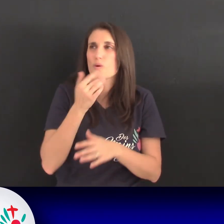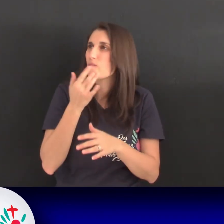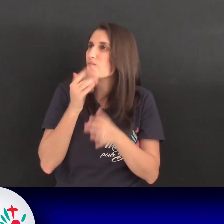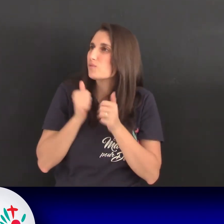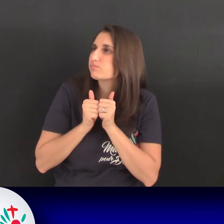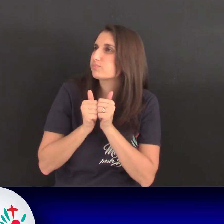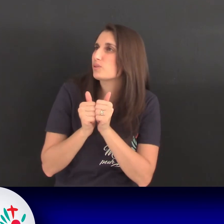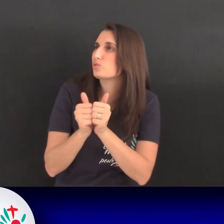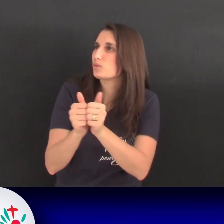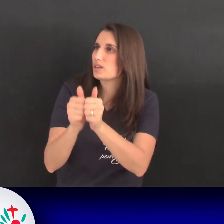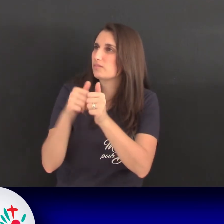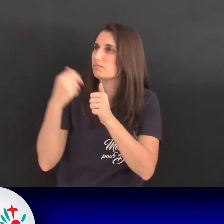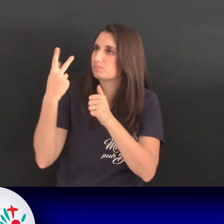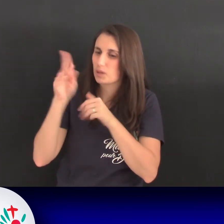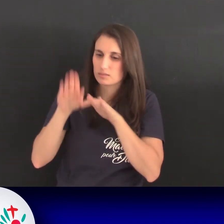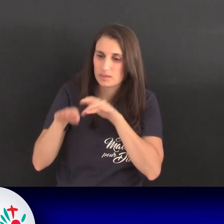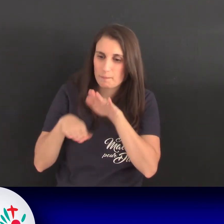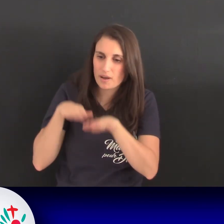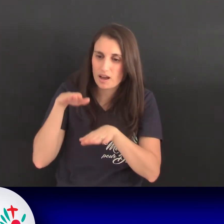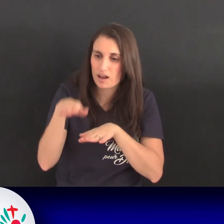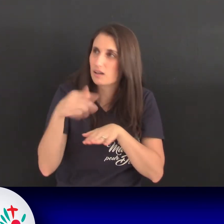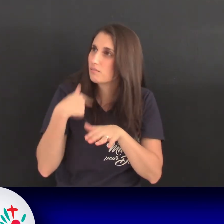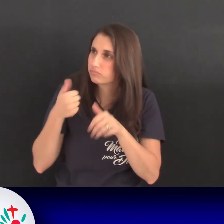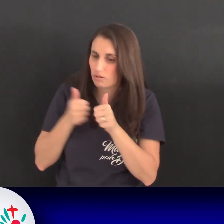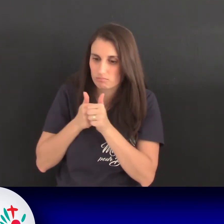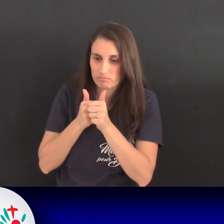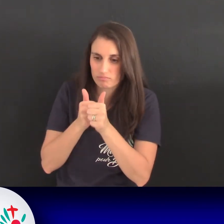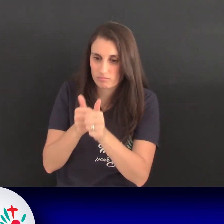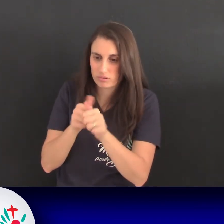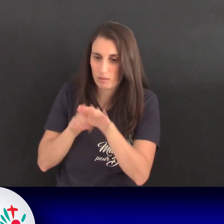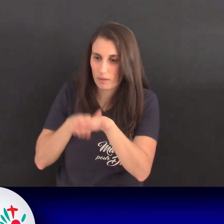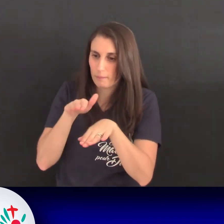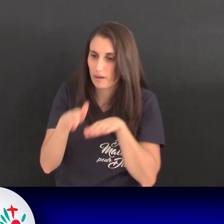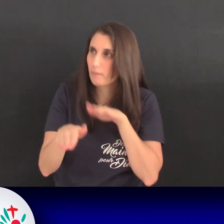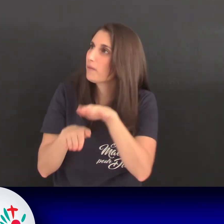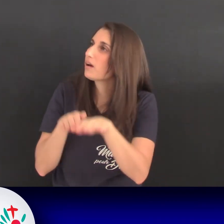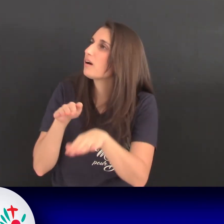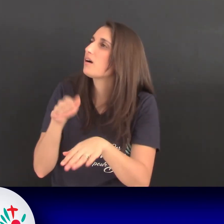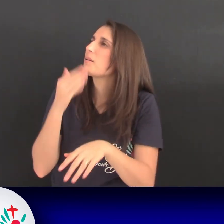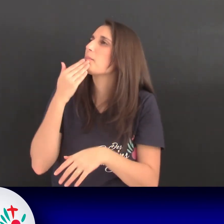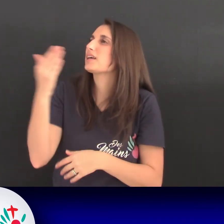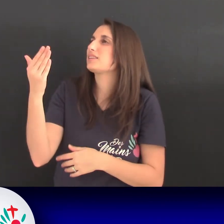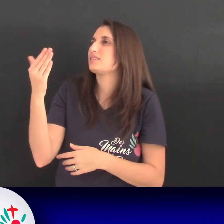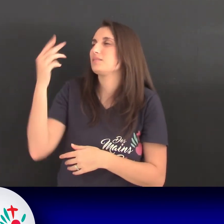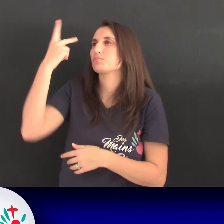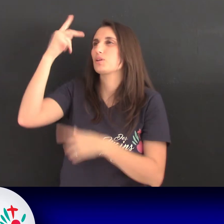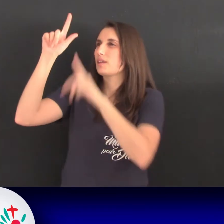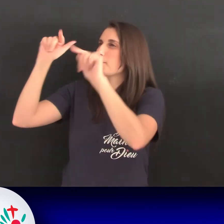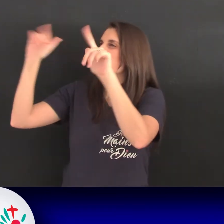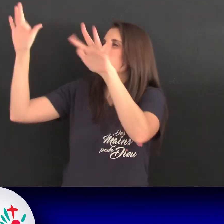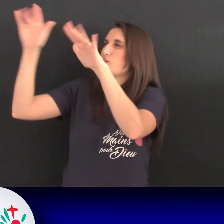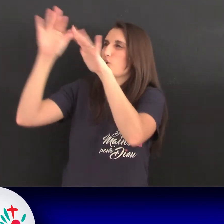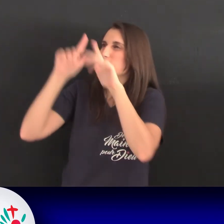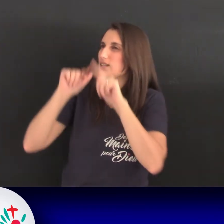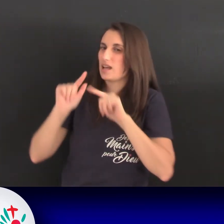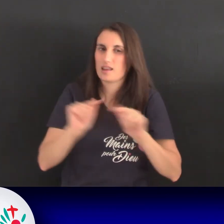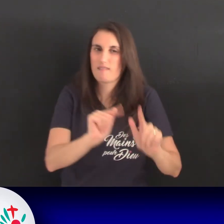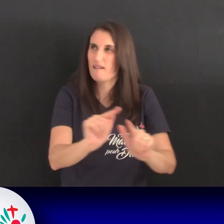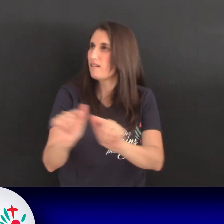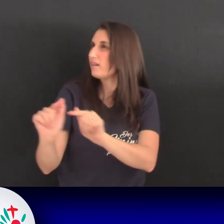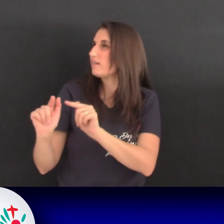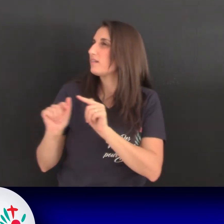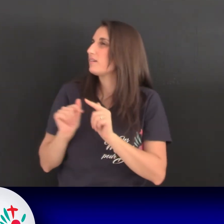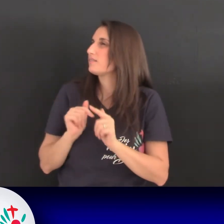Seigneur. Merci, Jésus. Merci pour ces moments passés dans ta présence. Bénis ton peuple, bénis